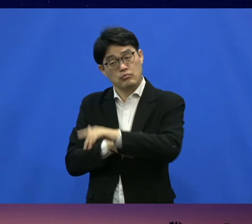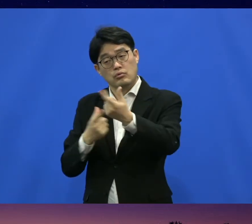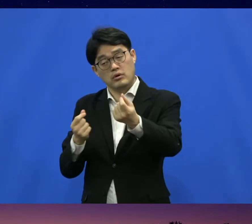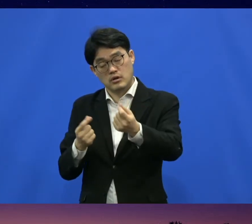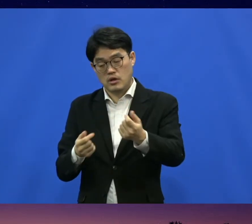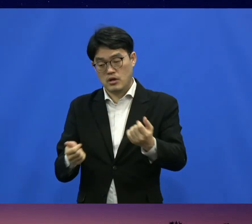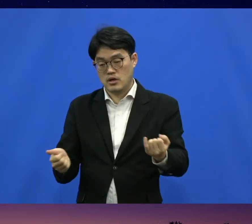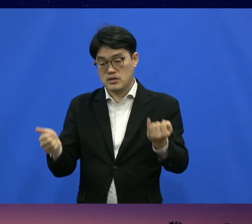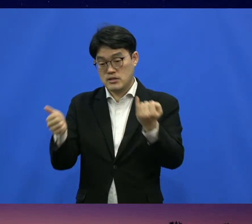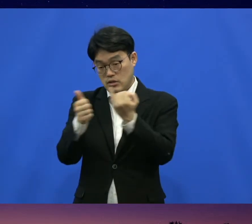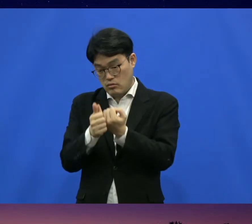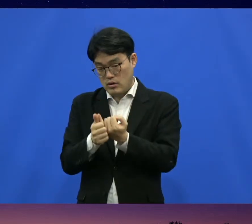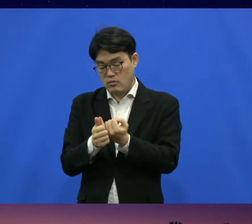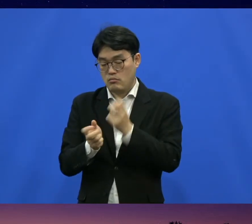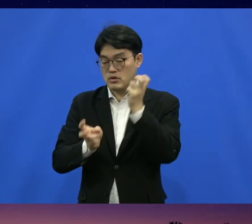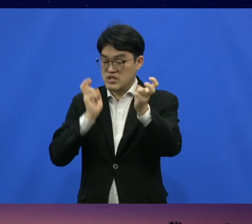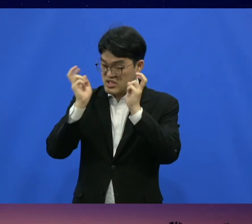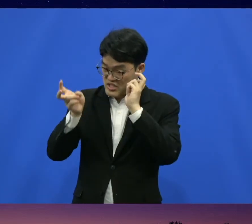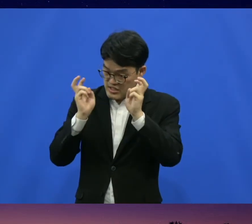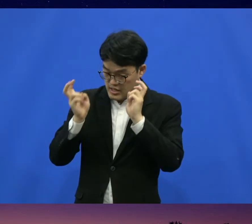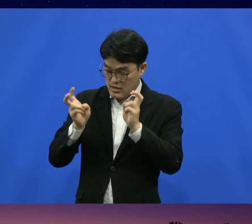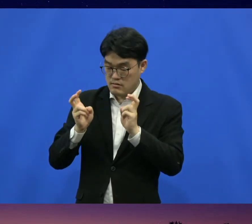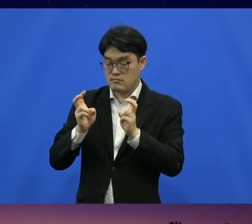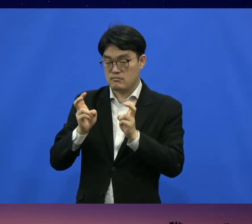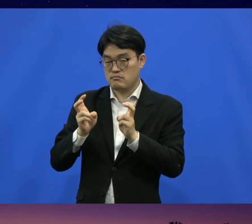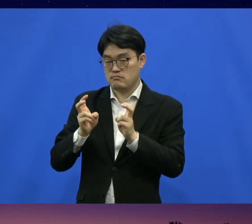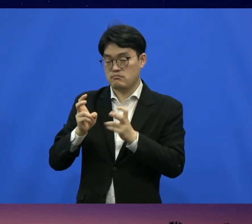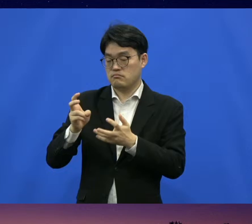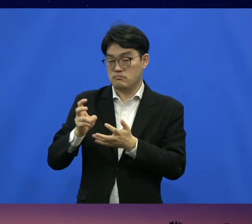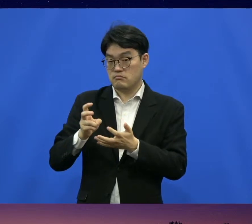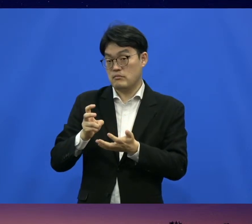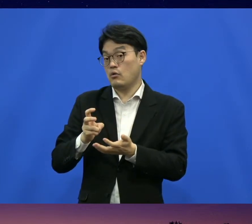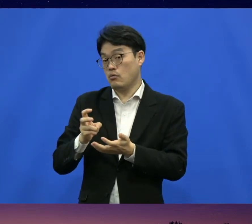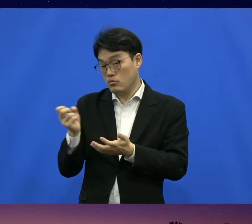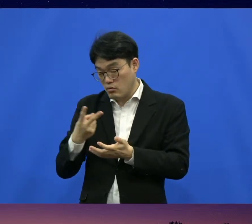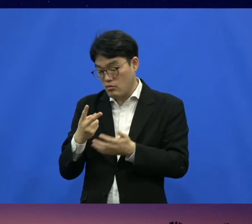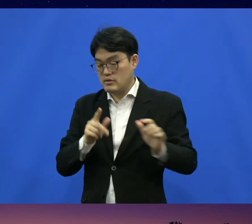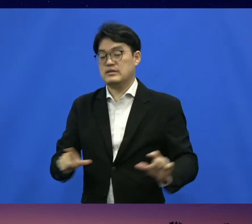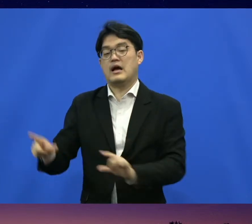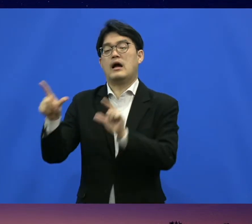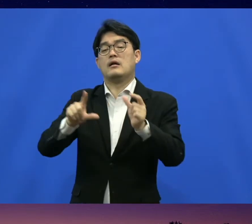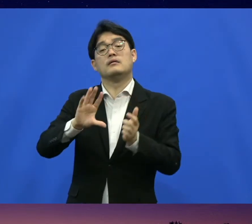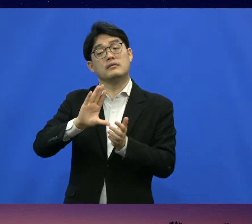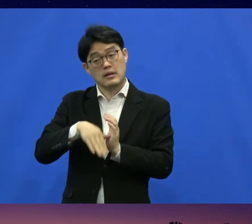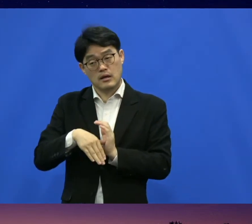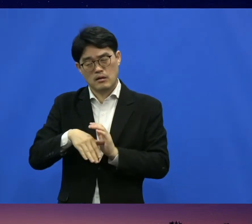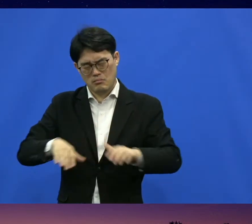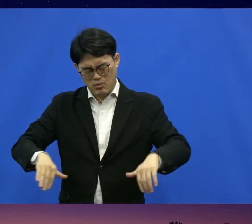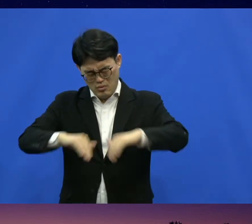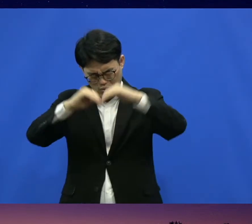일들 속에서도 우리는 말씀대로 사는 법을 익혀야 되는 거예요.